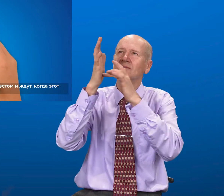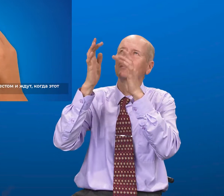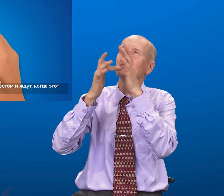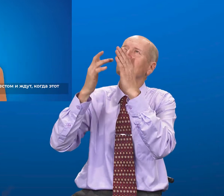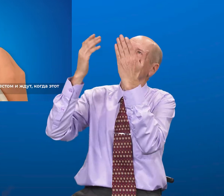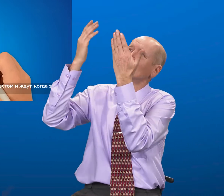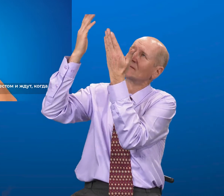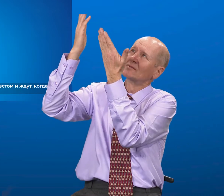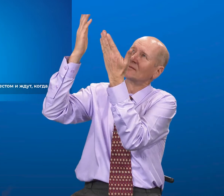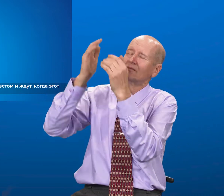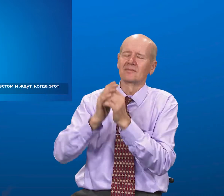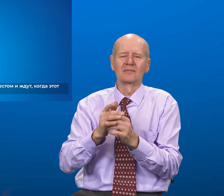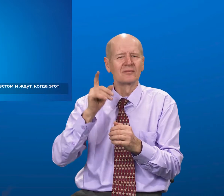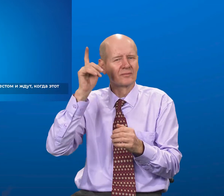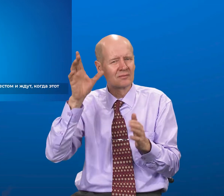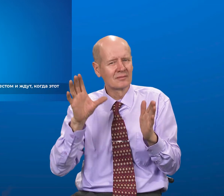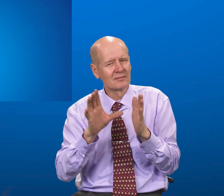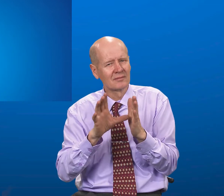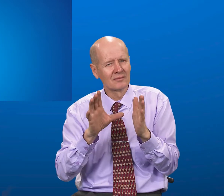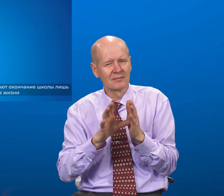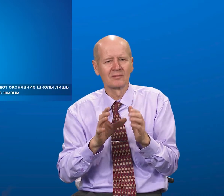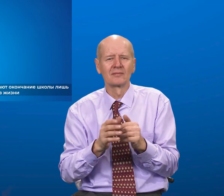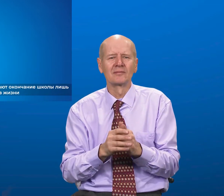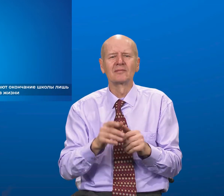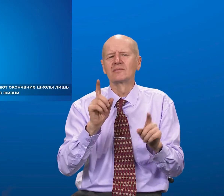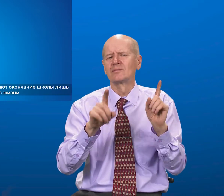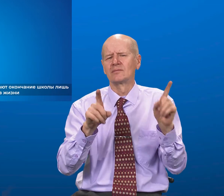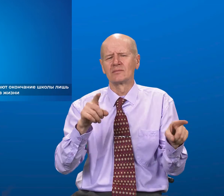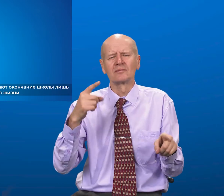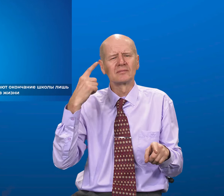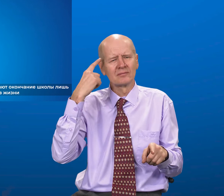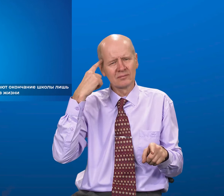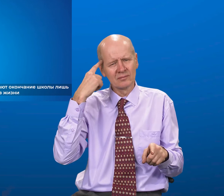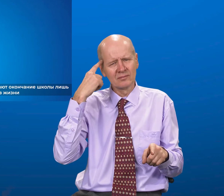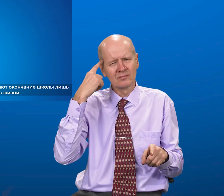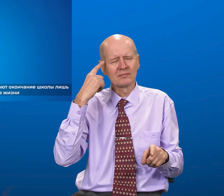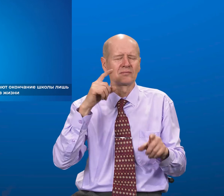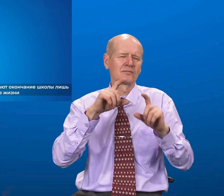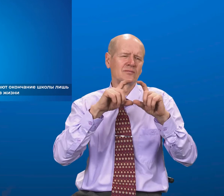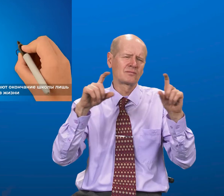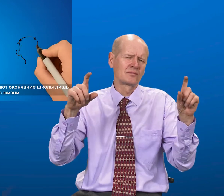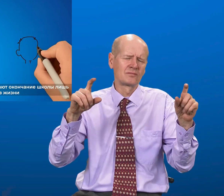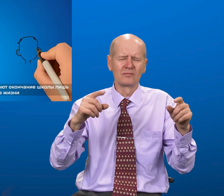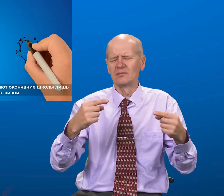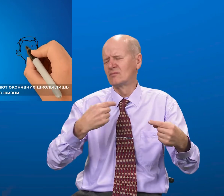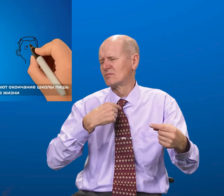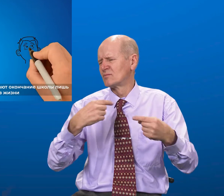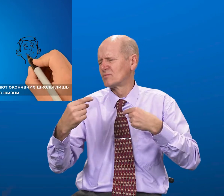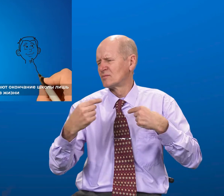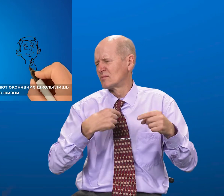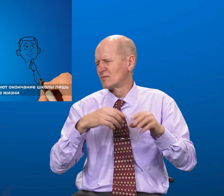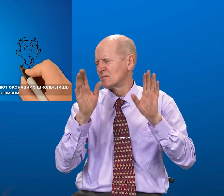местом и ждут, когда этот кошмар закончится. Другие видят в школе место подготовки и считают